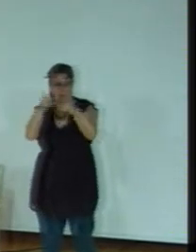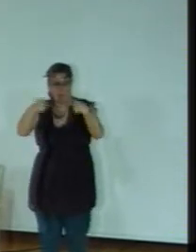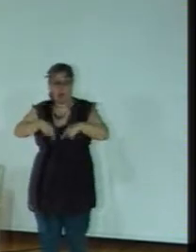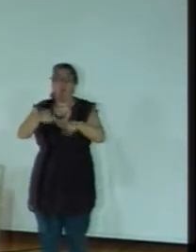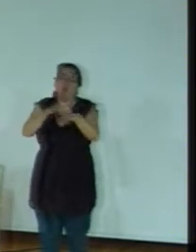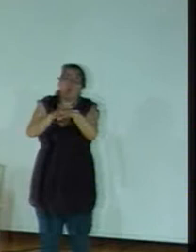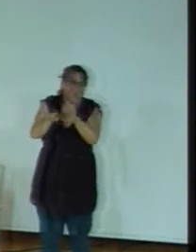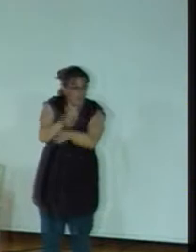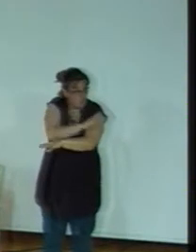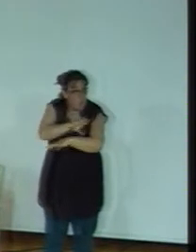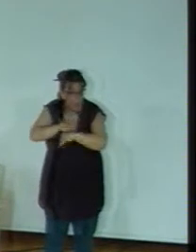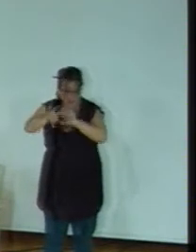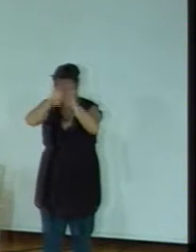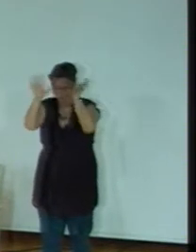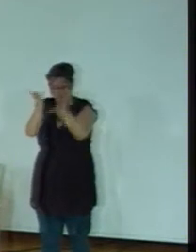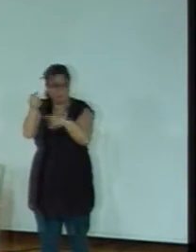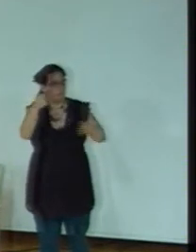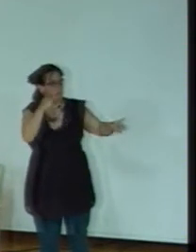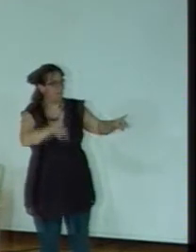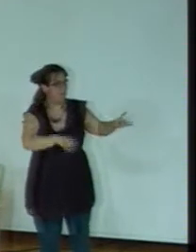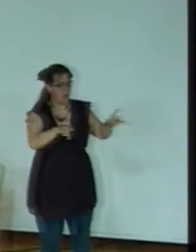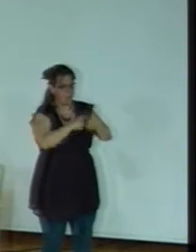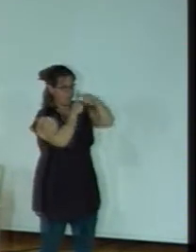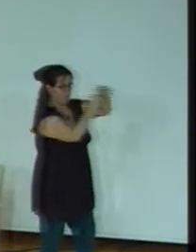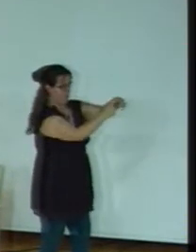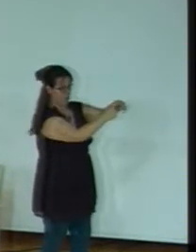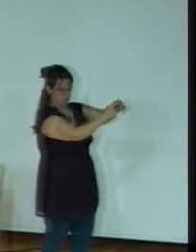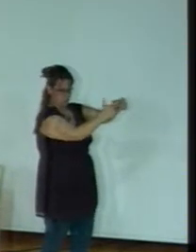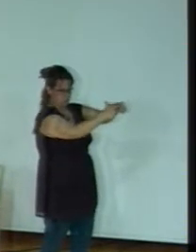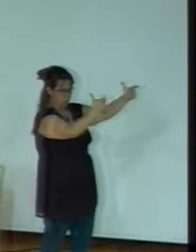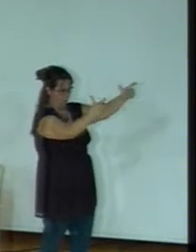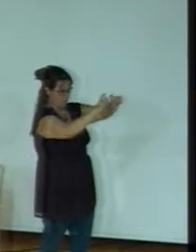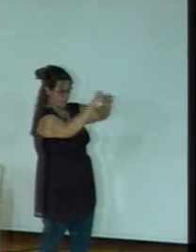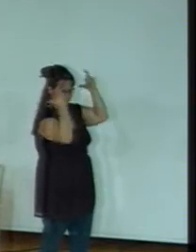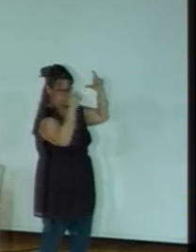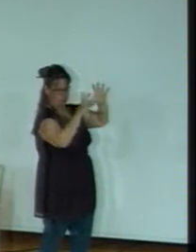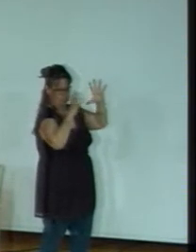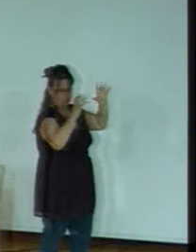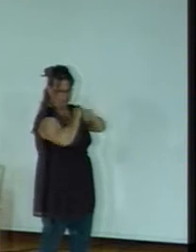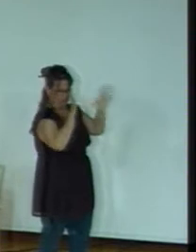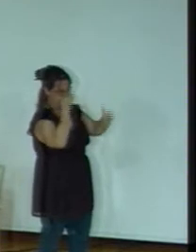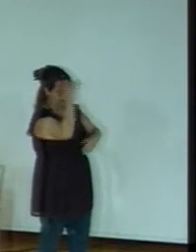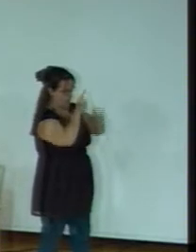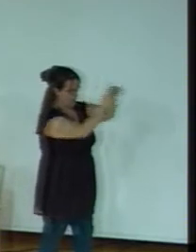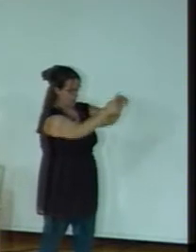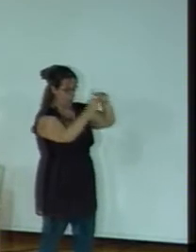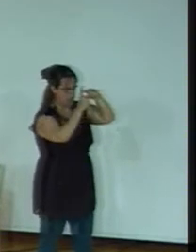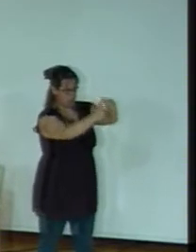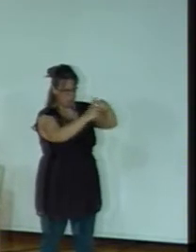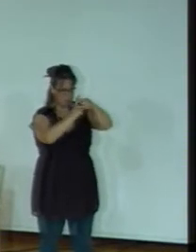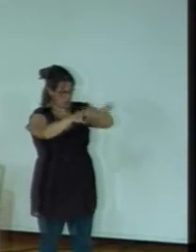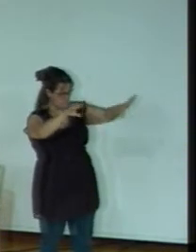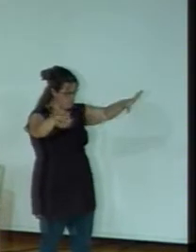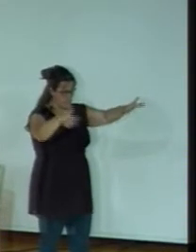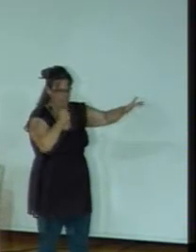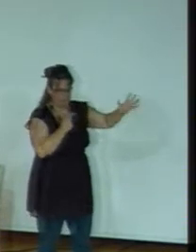ou les journalistes aussi, se sentent plus à l'aise dans un monde où il y a un petit nombre de gros acteurs centralisés, la caricature là-dessus, ça avait été le communiqué du